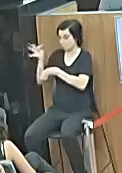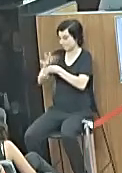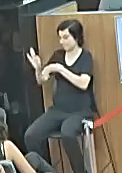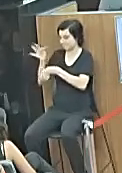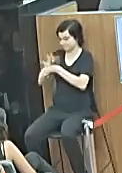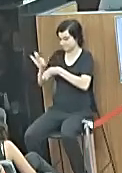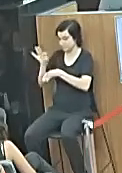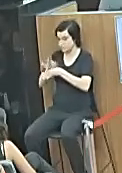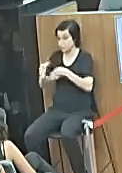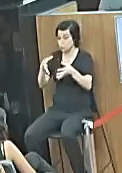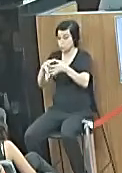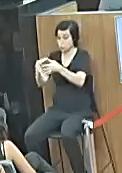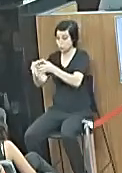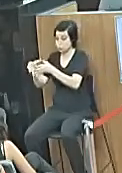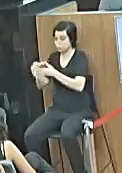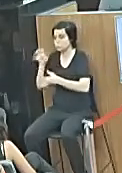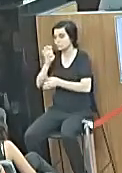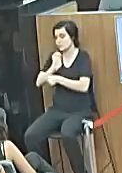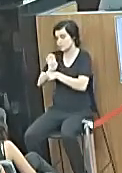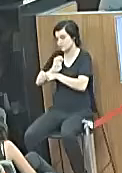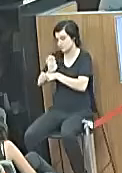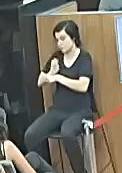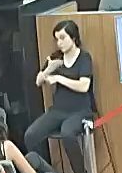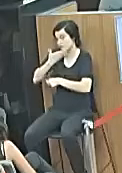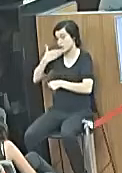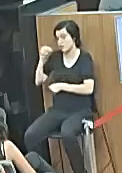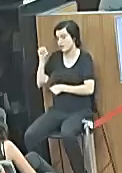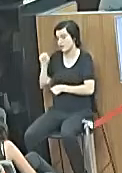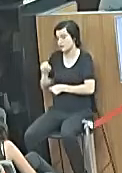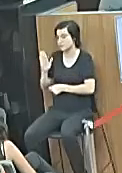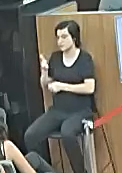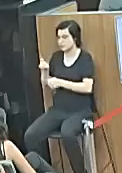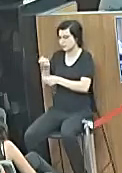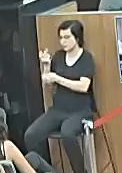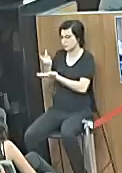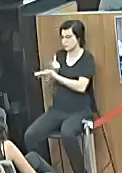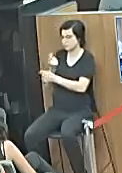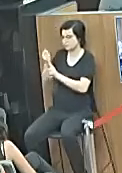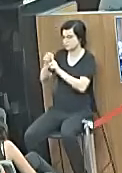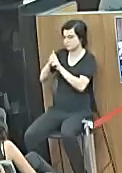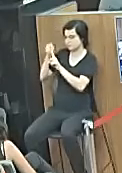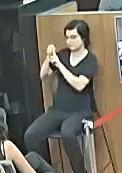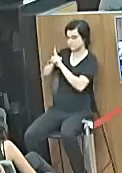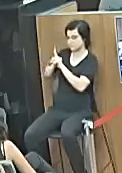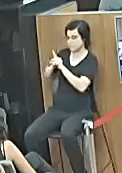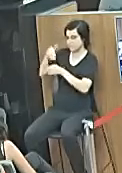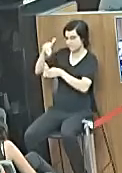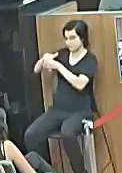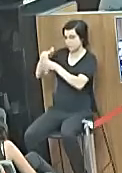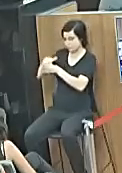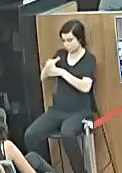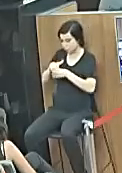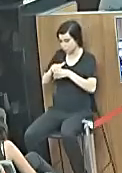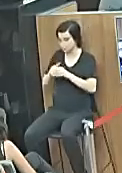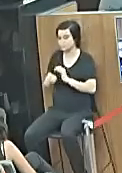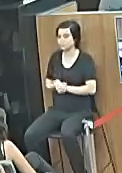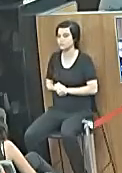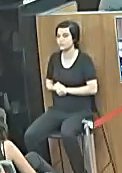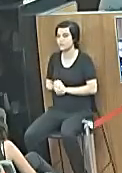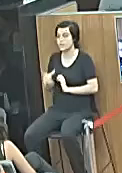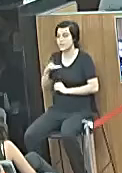do estado recentemente eleitos desejam desenvolver campanhas de